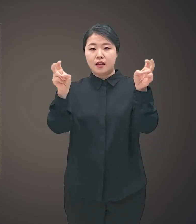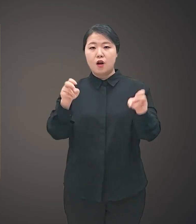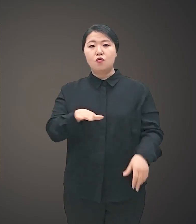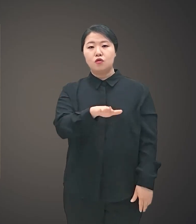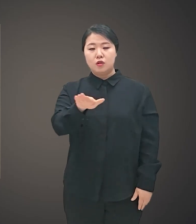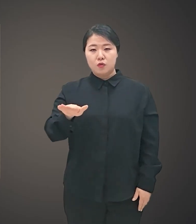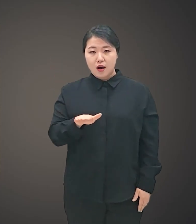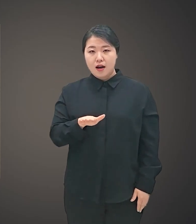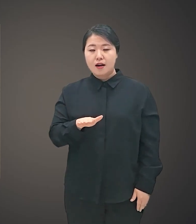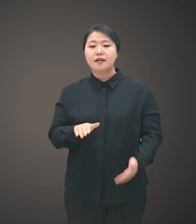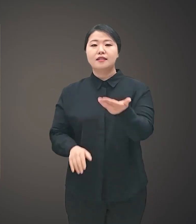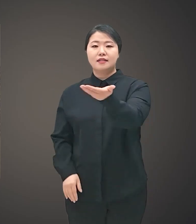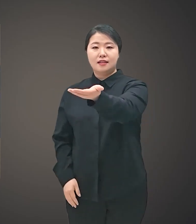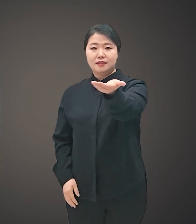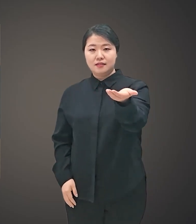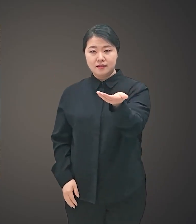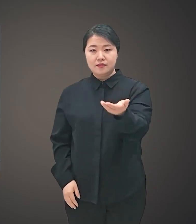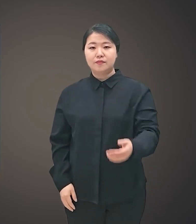당신들.